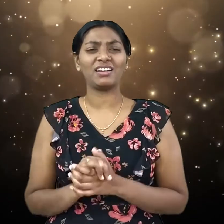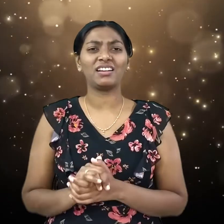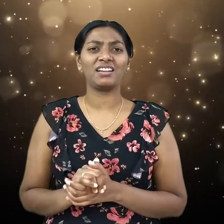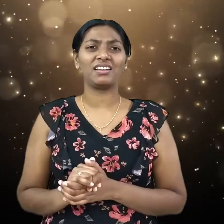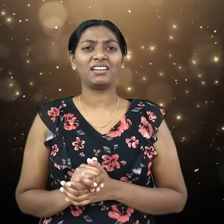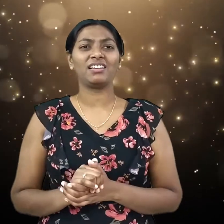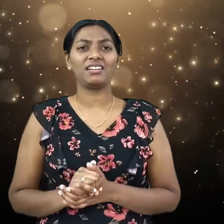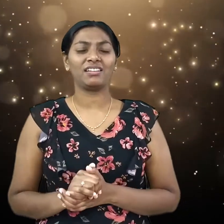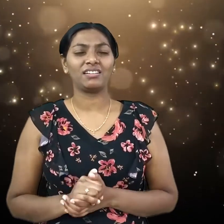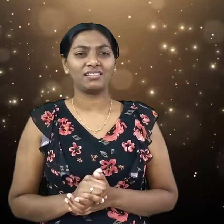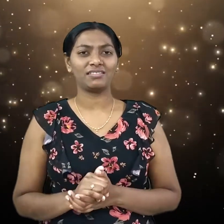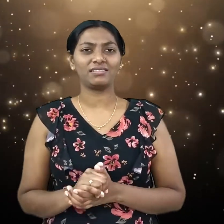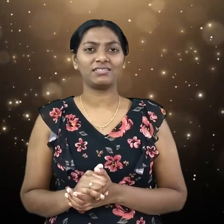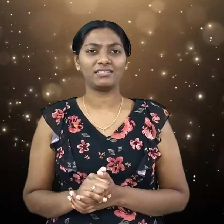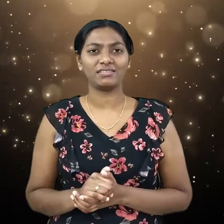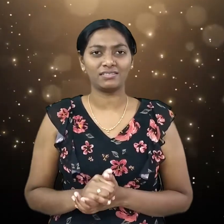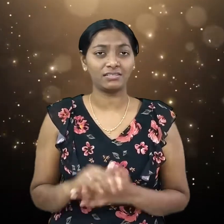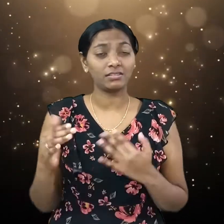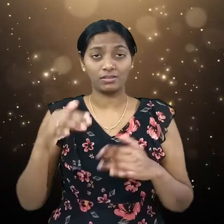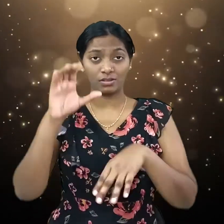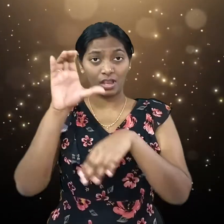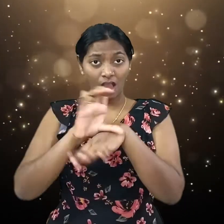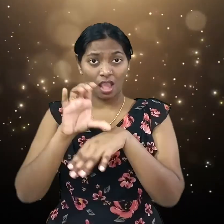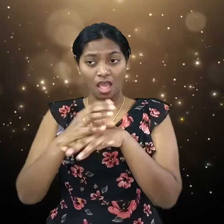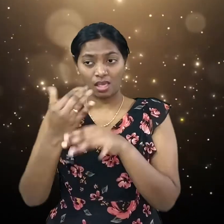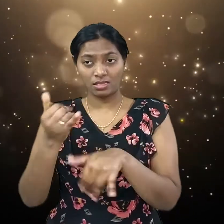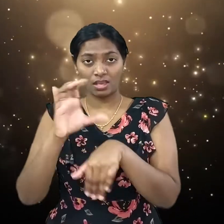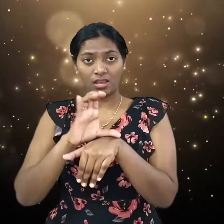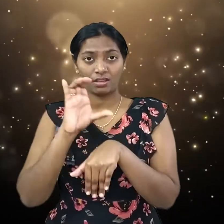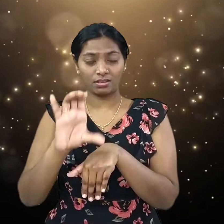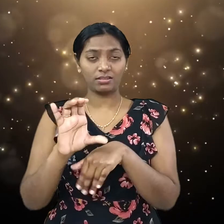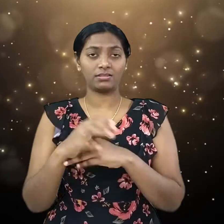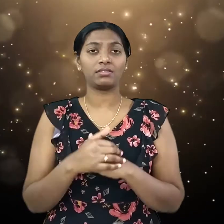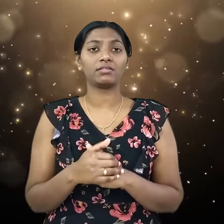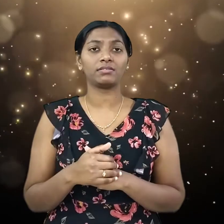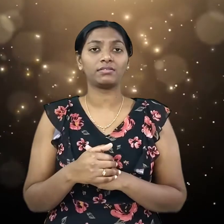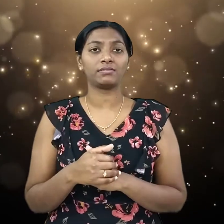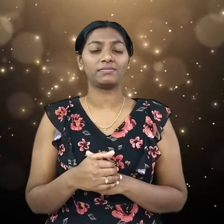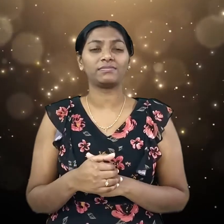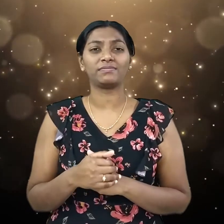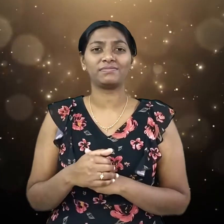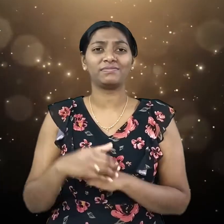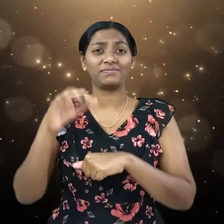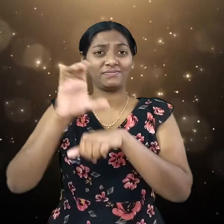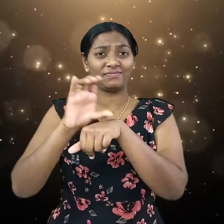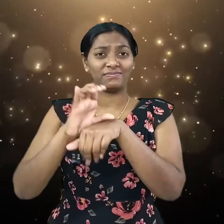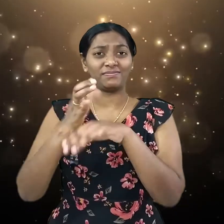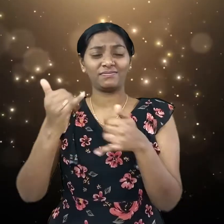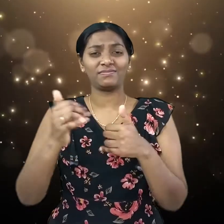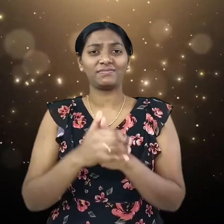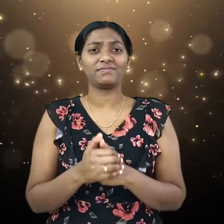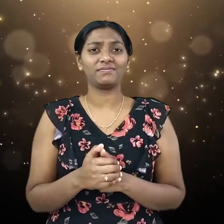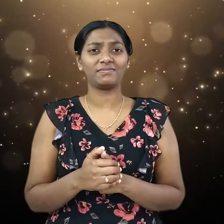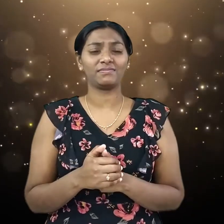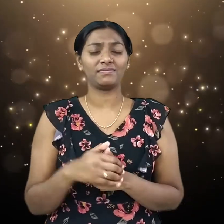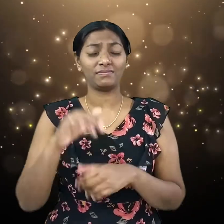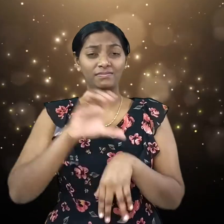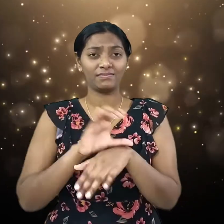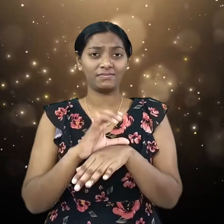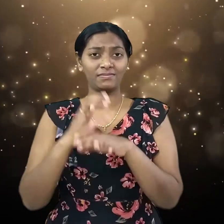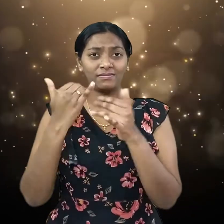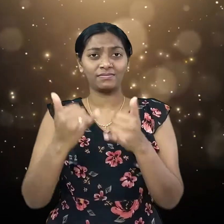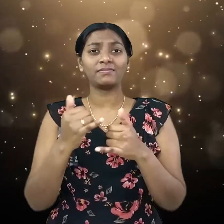ओ लॉर्ड। ताकि अब कलीसिया के द्वारा, बोली ताकि अब कलीसिया के द्वारा, ताकि अब कलीसिया के